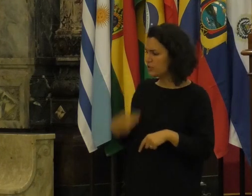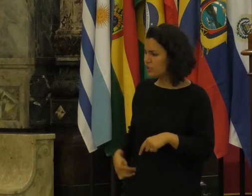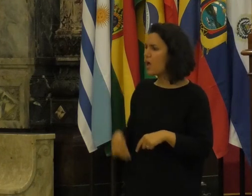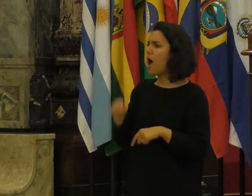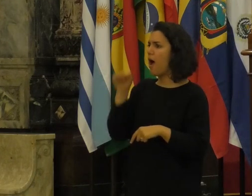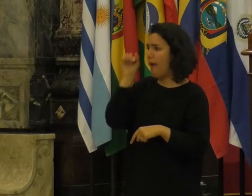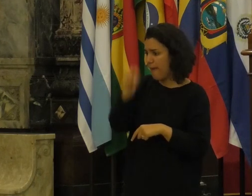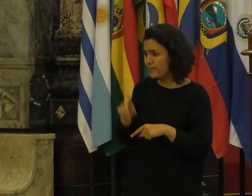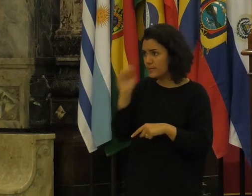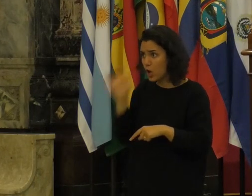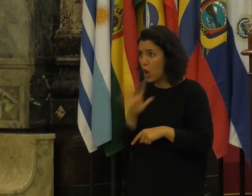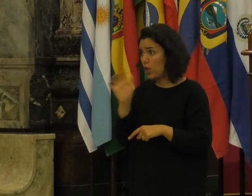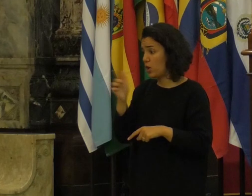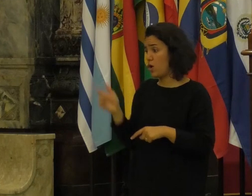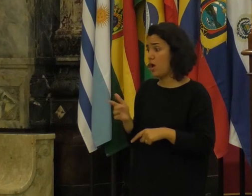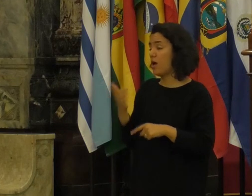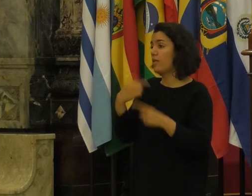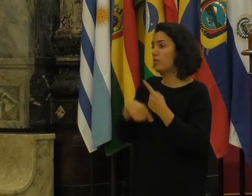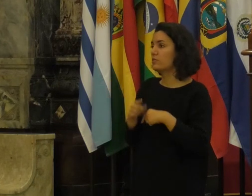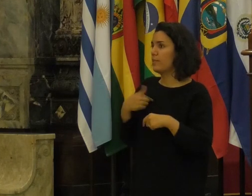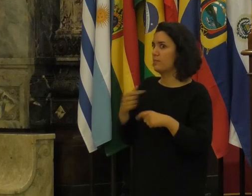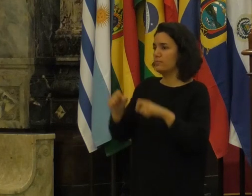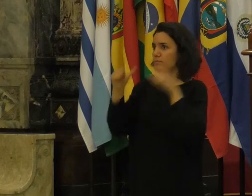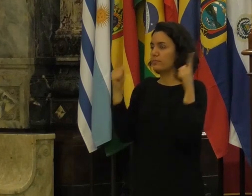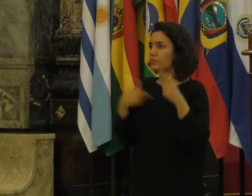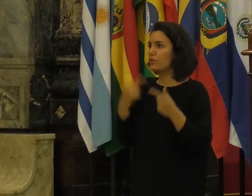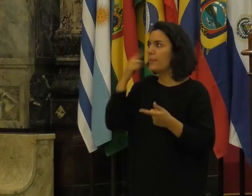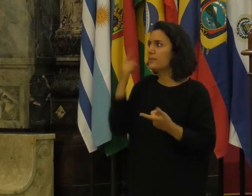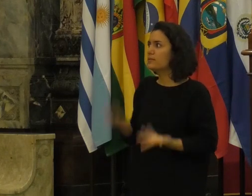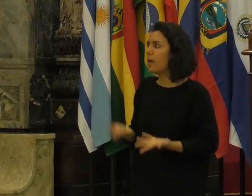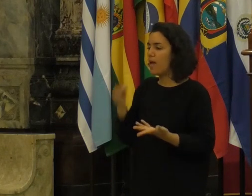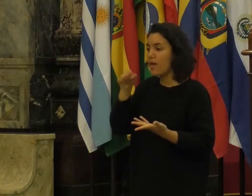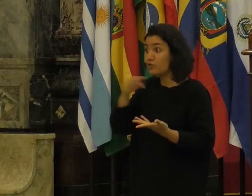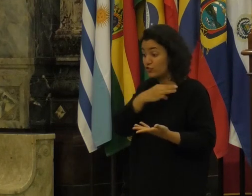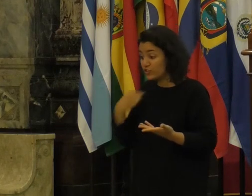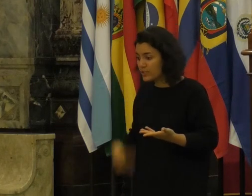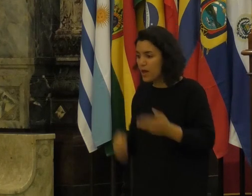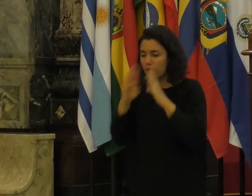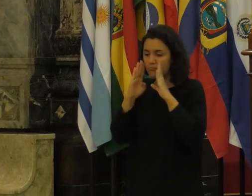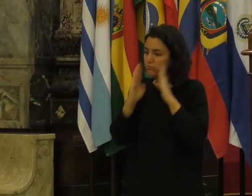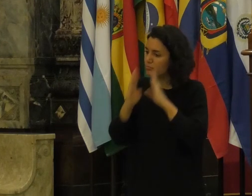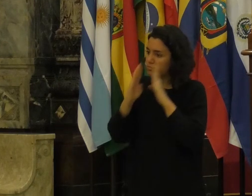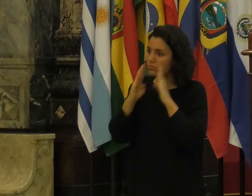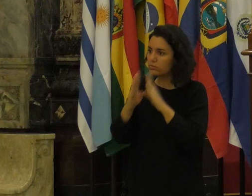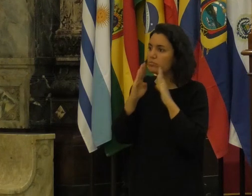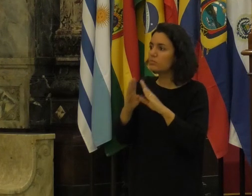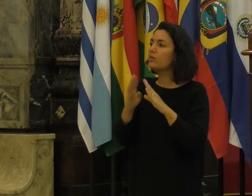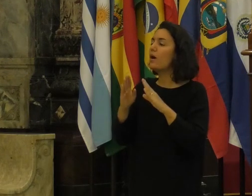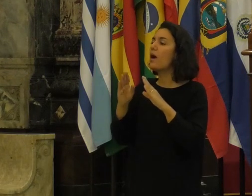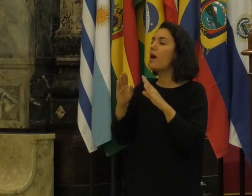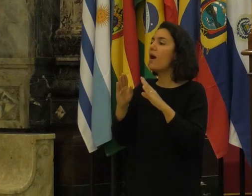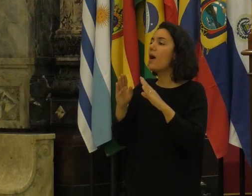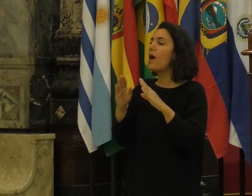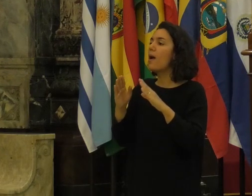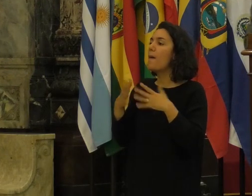años y me llamó la atención y pensé en eso mismo. Yo estaba muy enfocado en la biotecnología y en los